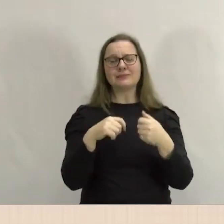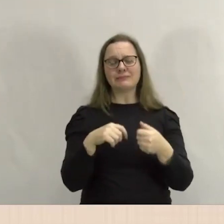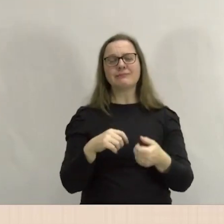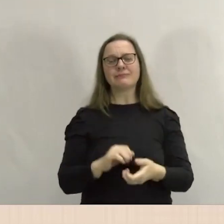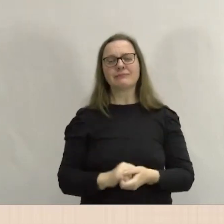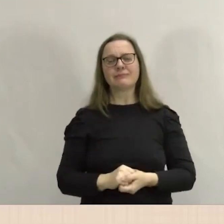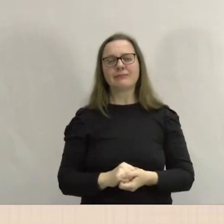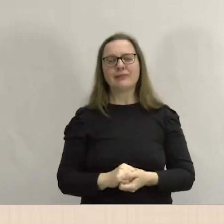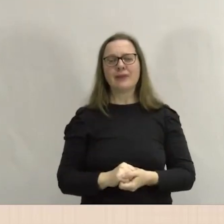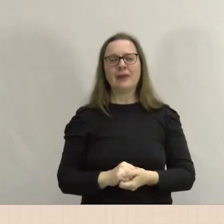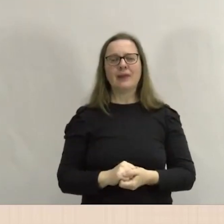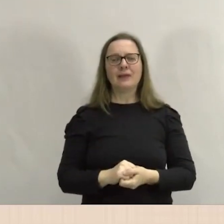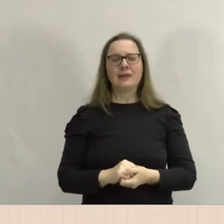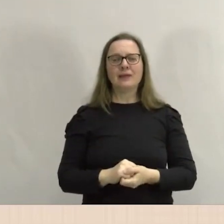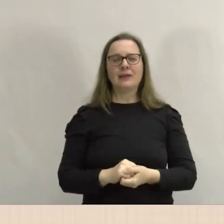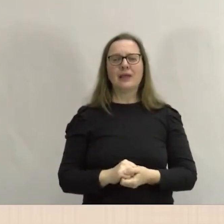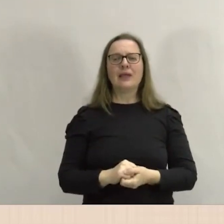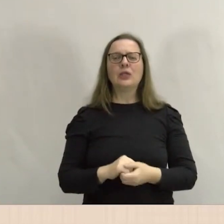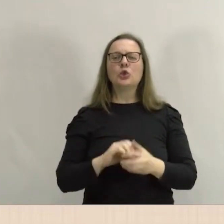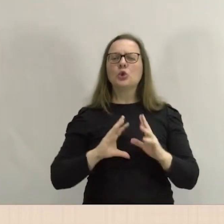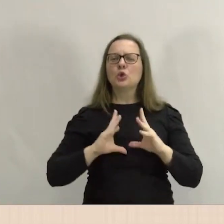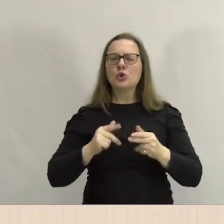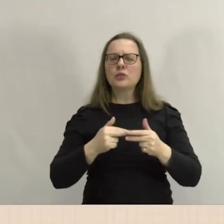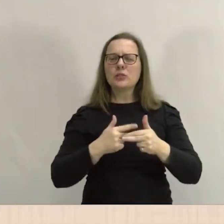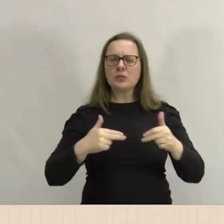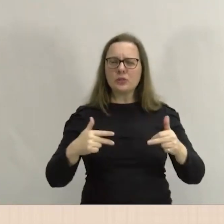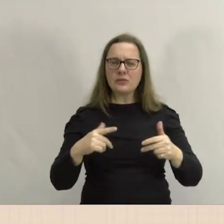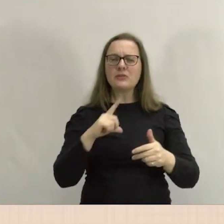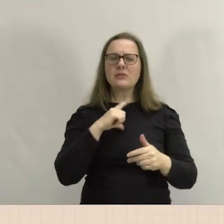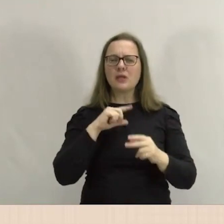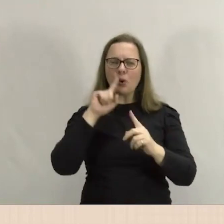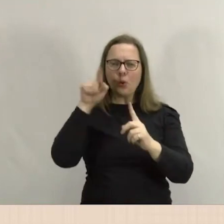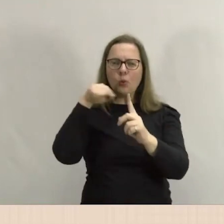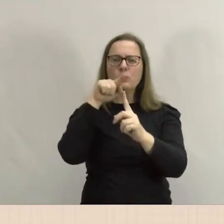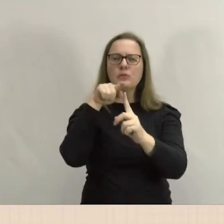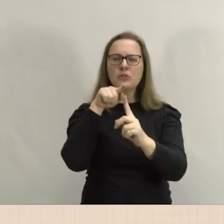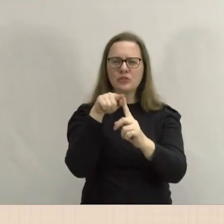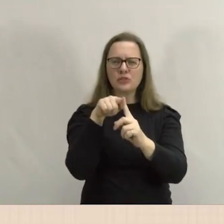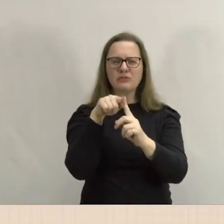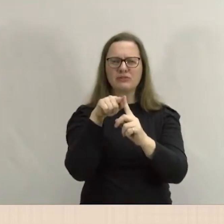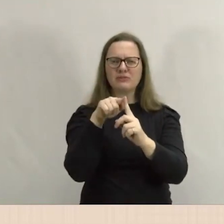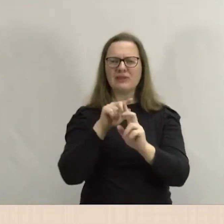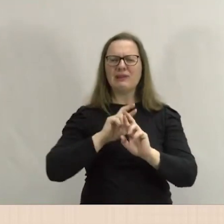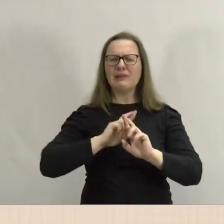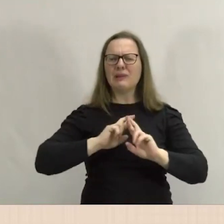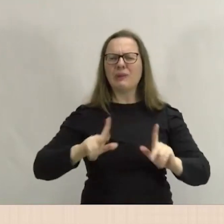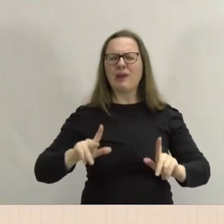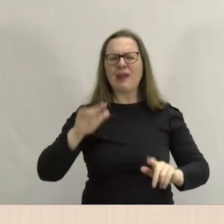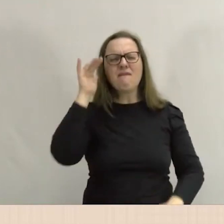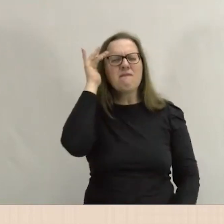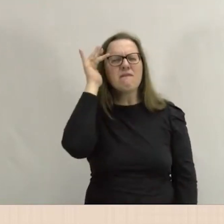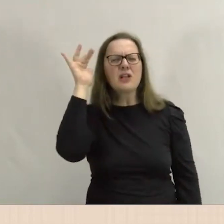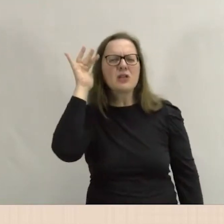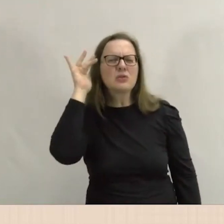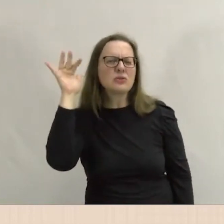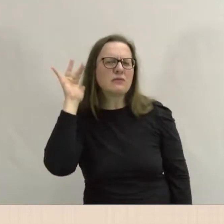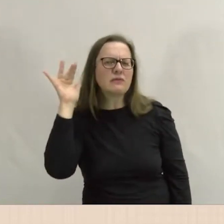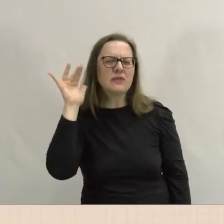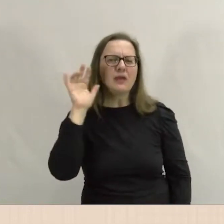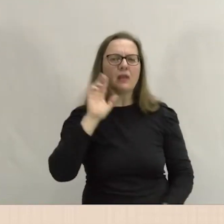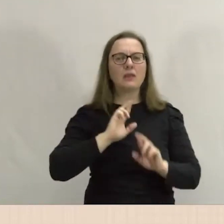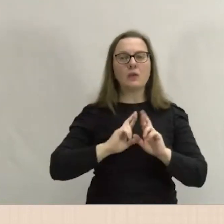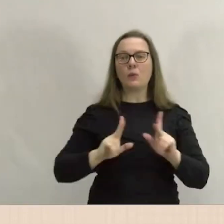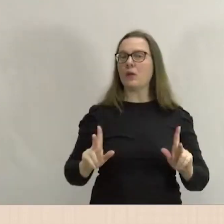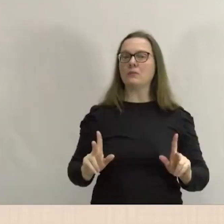léu. Uma poesia bonita, uma filosofia bonita para falar para você. Não, tudo tem o